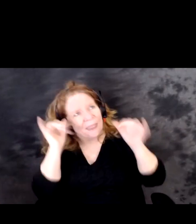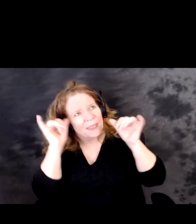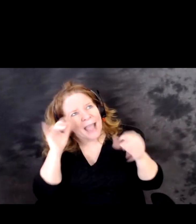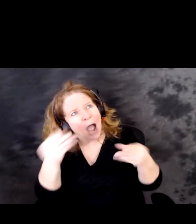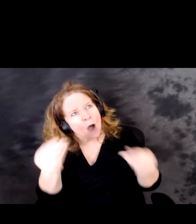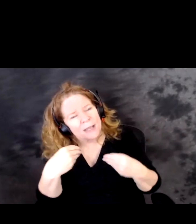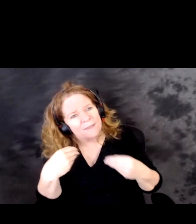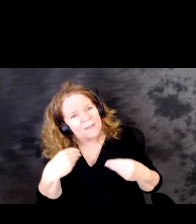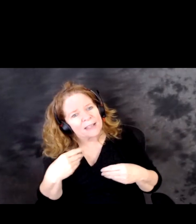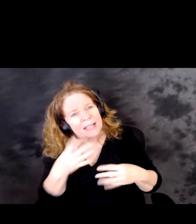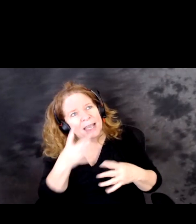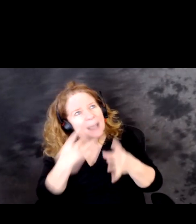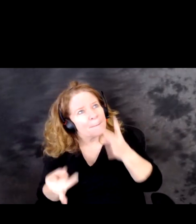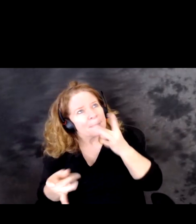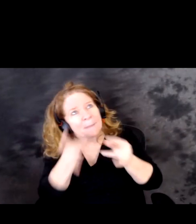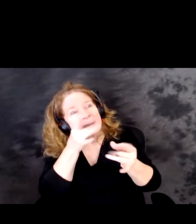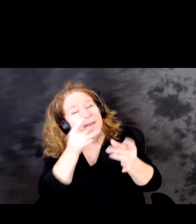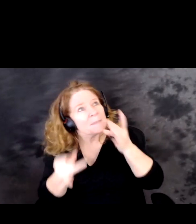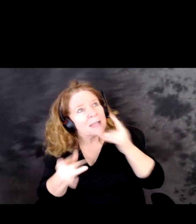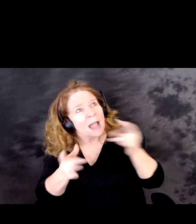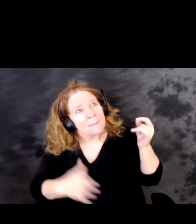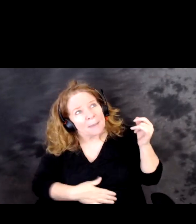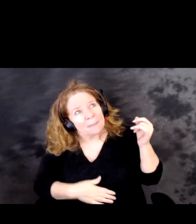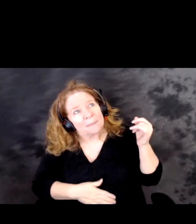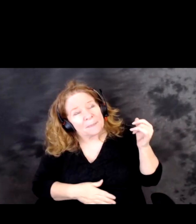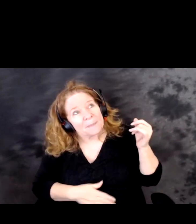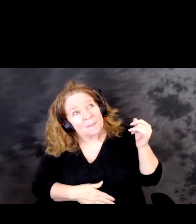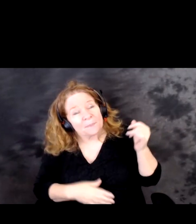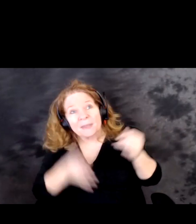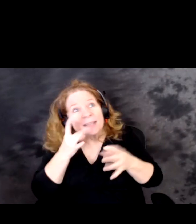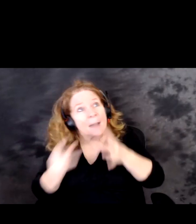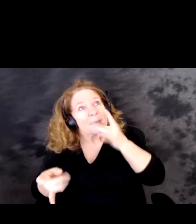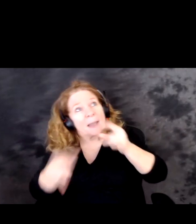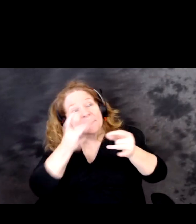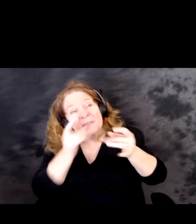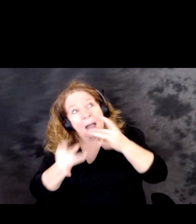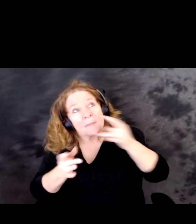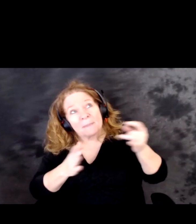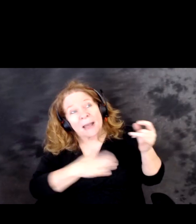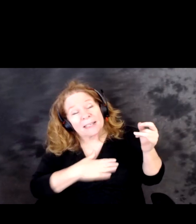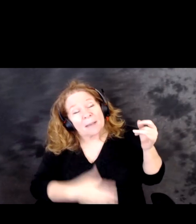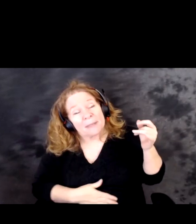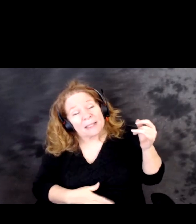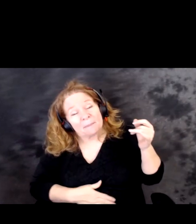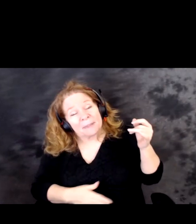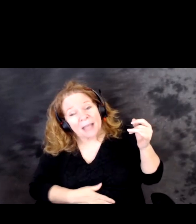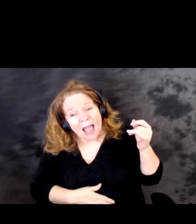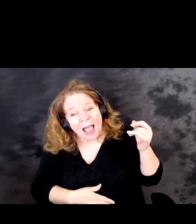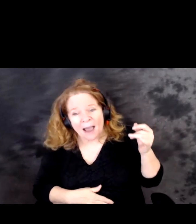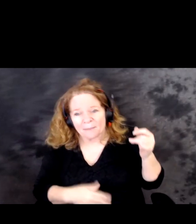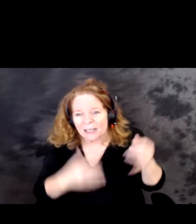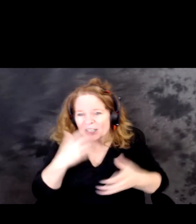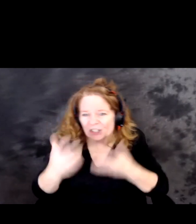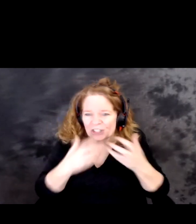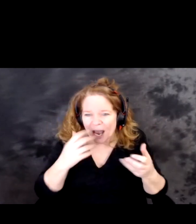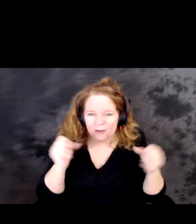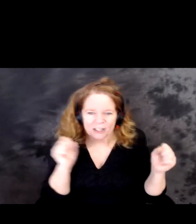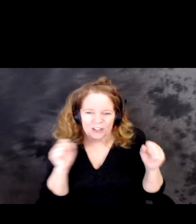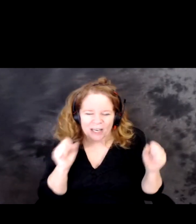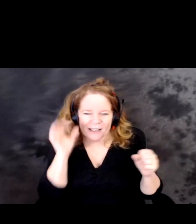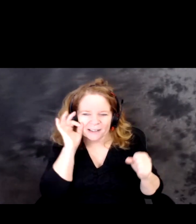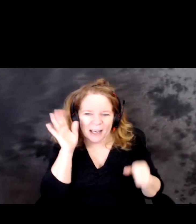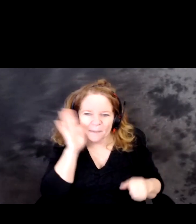de arcoíris. Está deliciosa en mi pancita. Deliciosa, deliciosa en mi